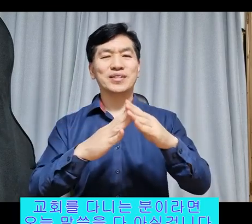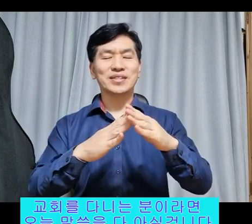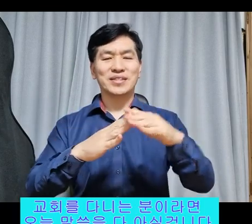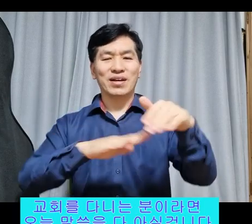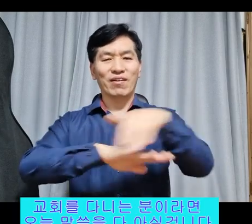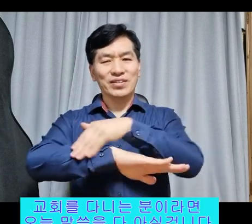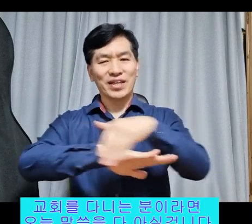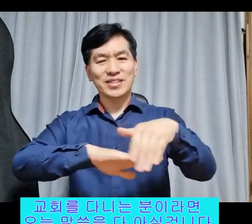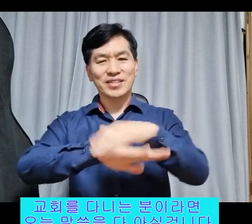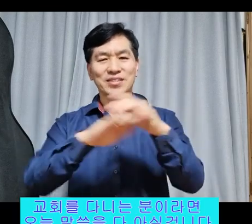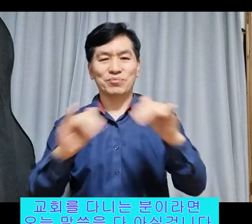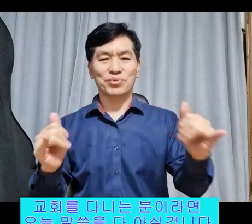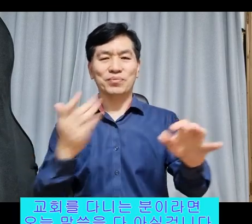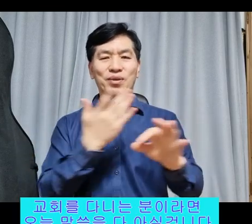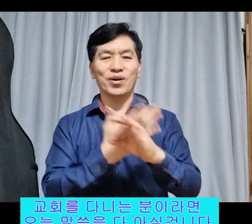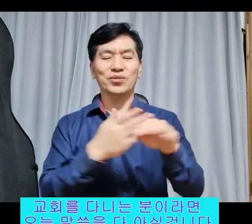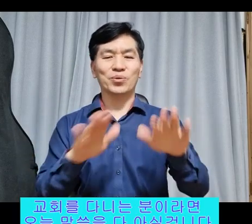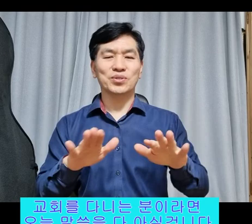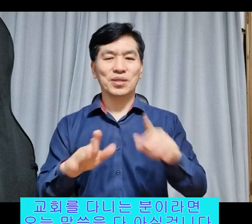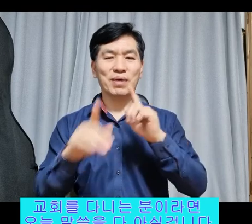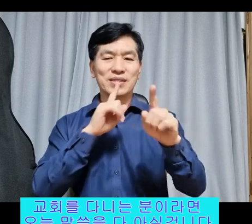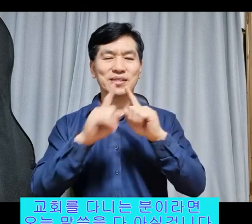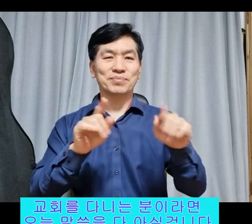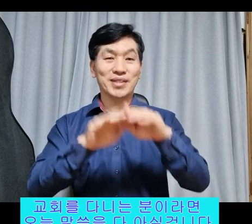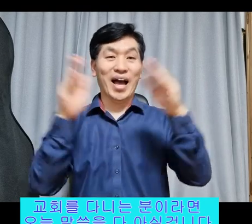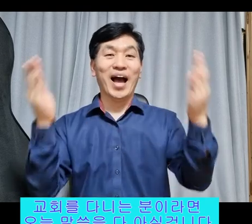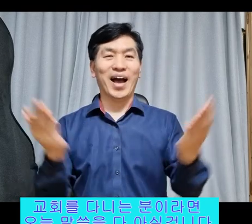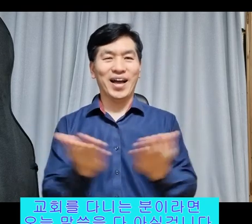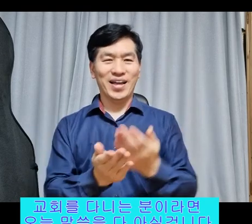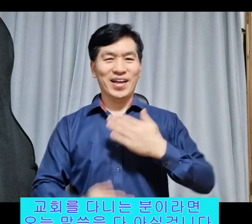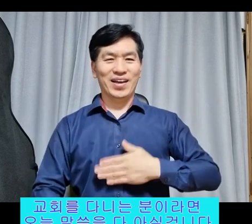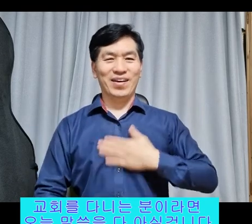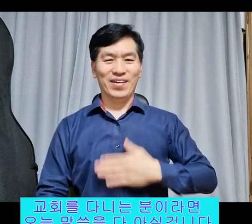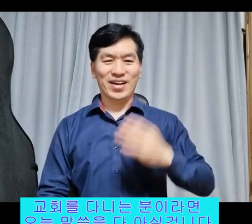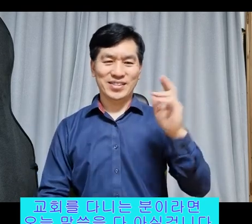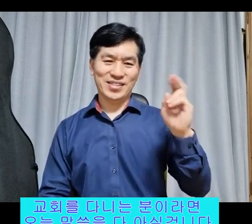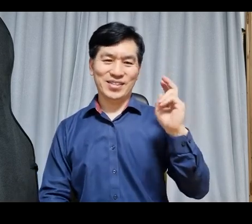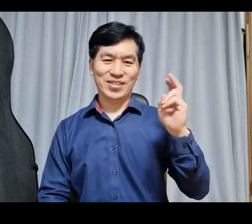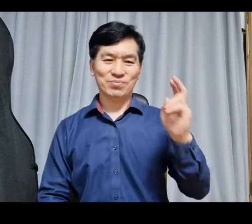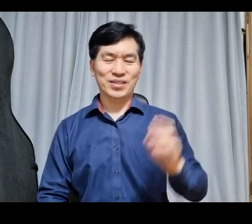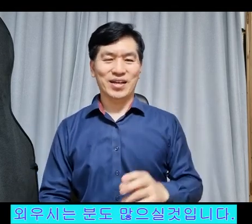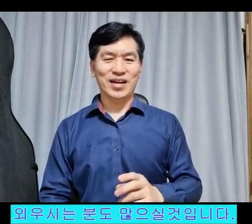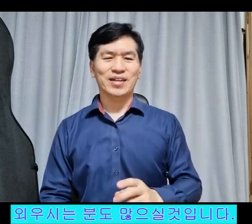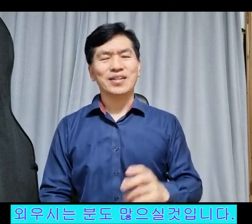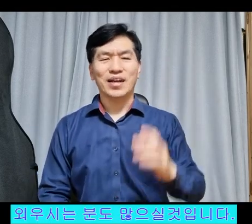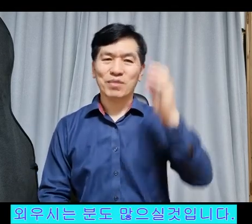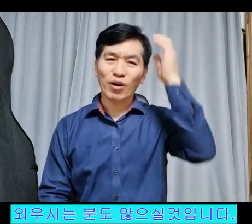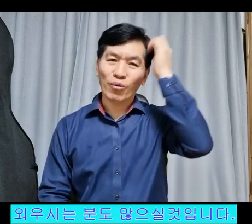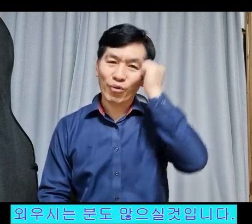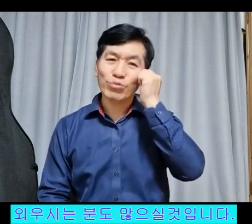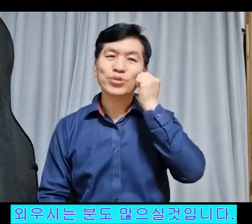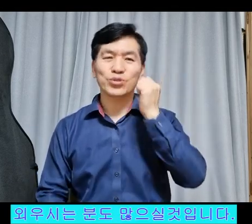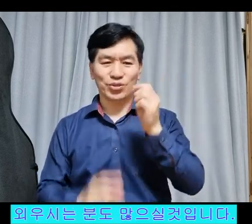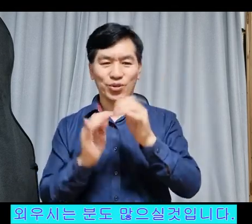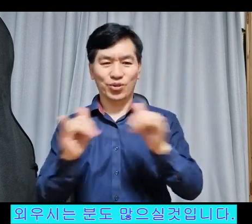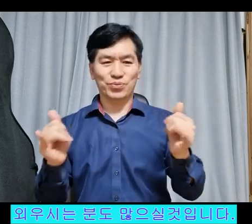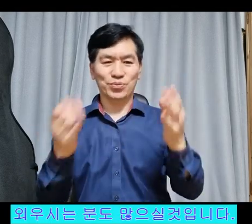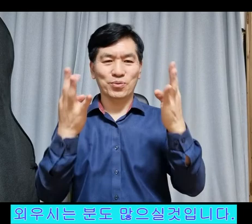교회를 다니시는 분이면 오늘 이 말씀 다 아실 겁니다. 아마 외우시는 분도